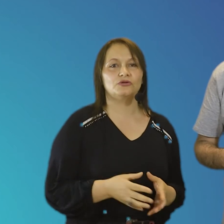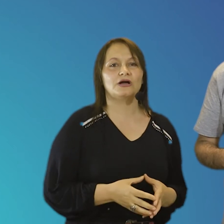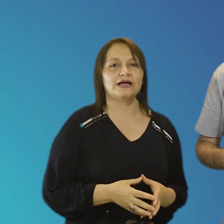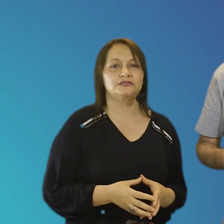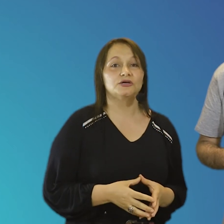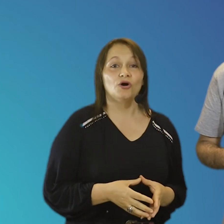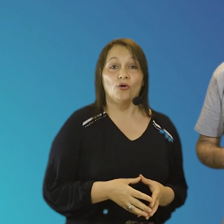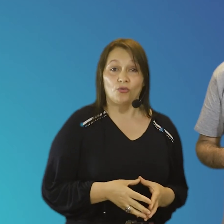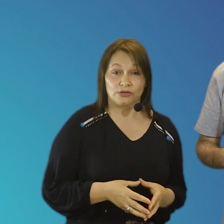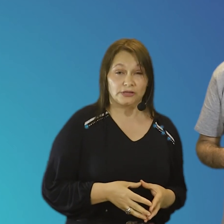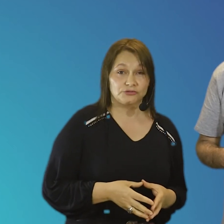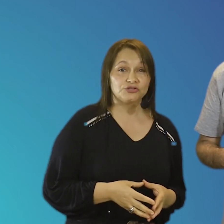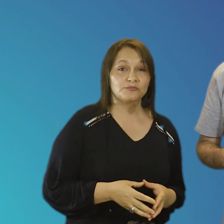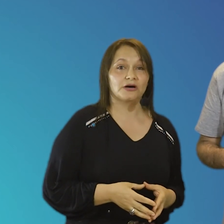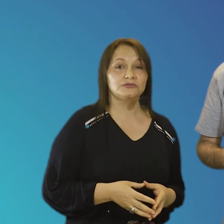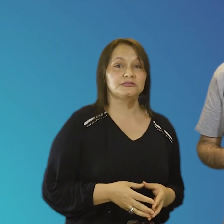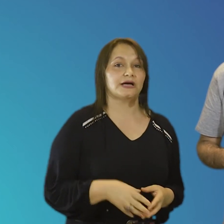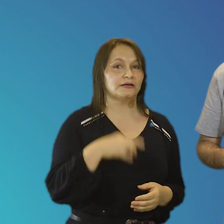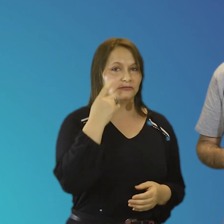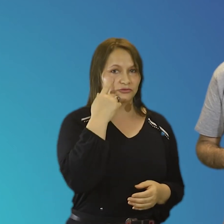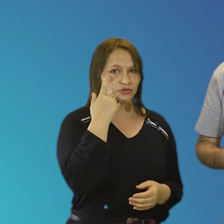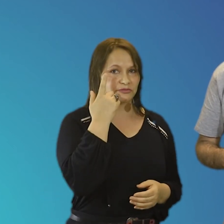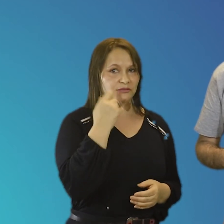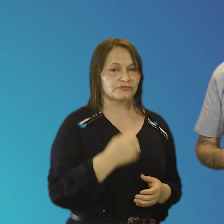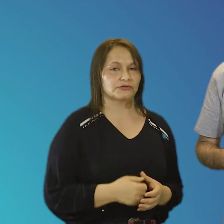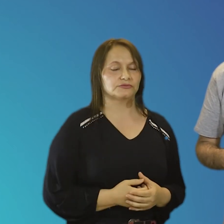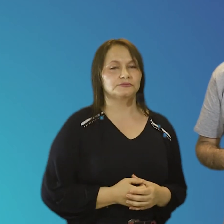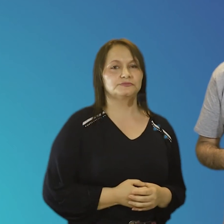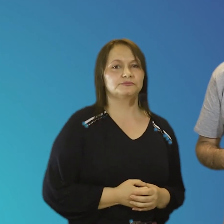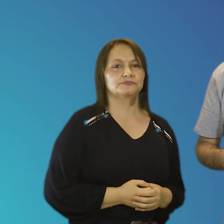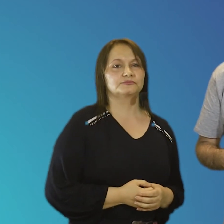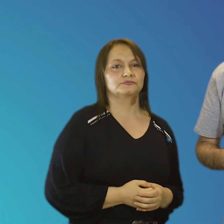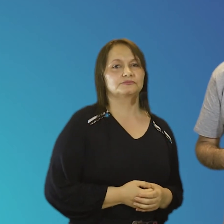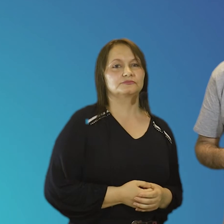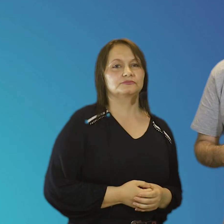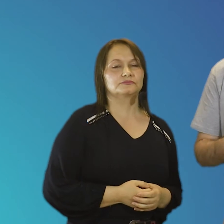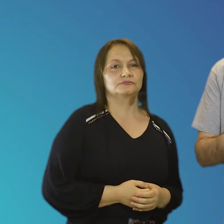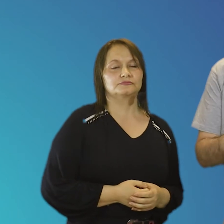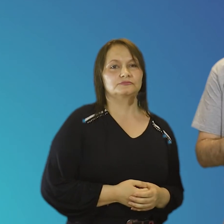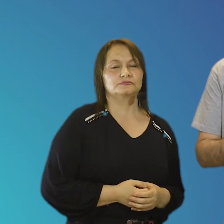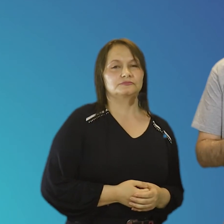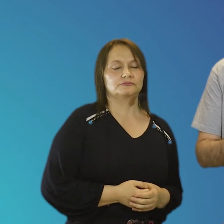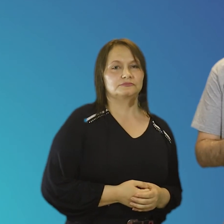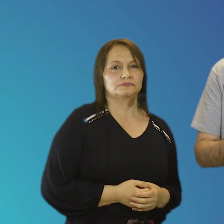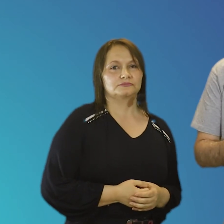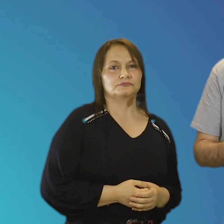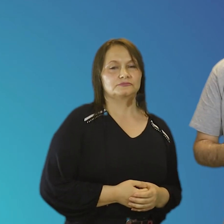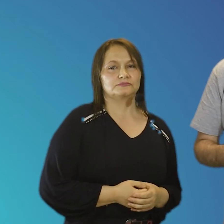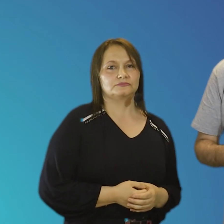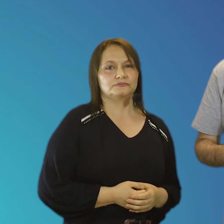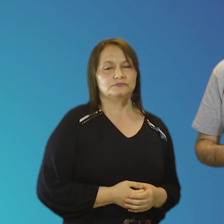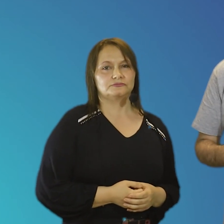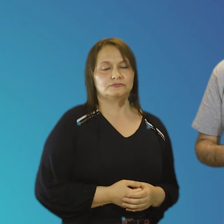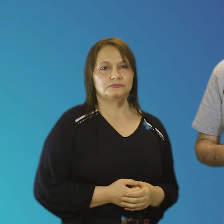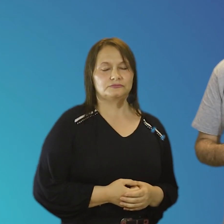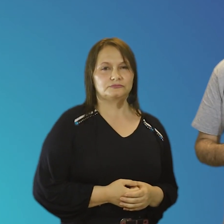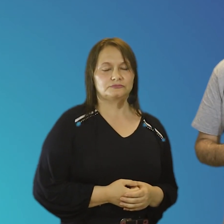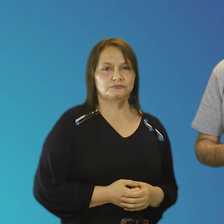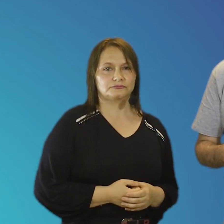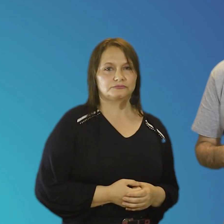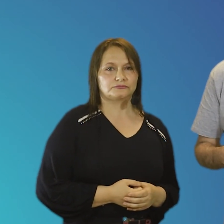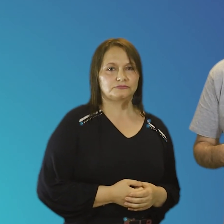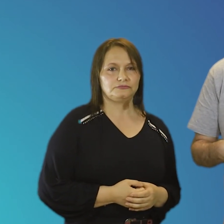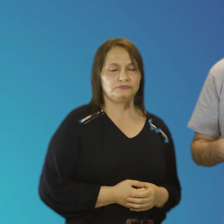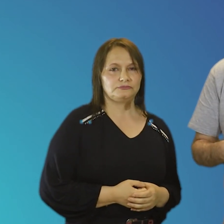por todos os locais. O grande irmão está te observando. Já Hunger Games é o título original do